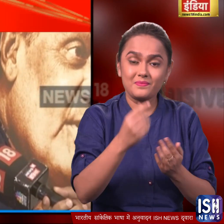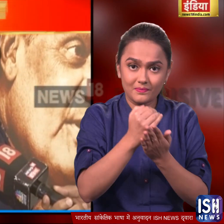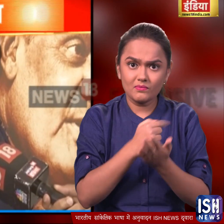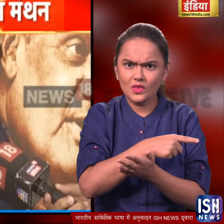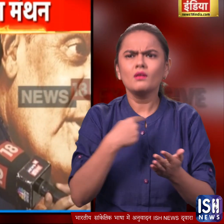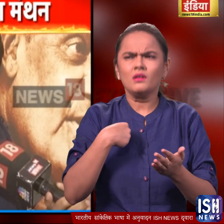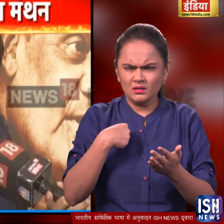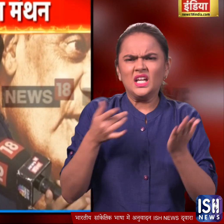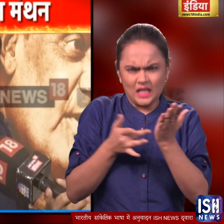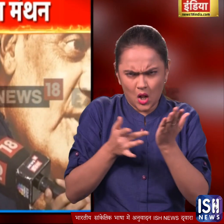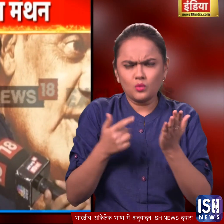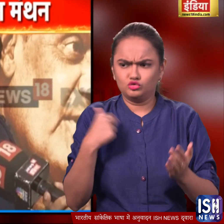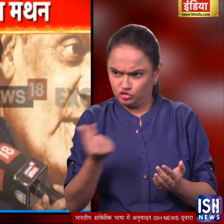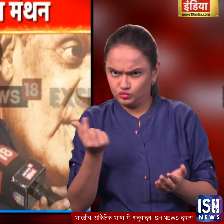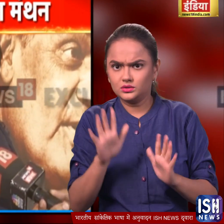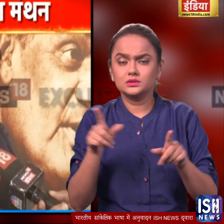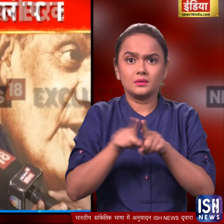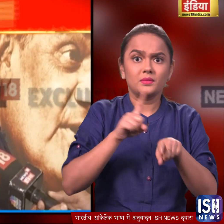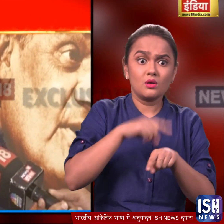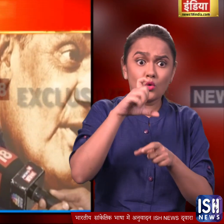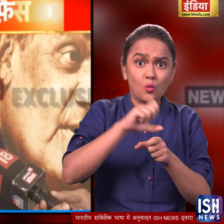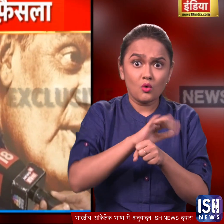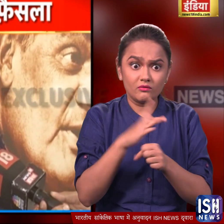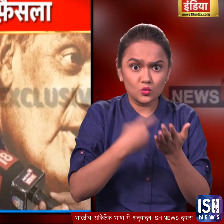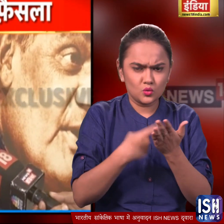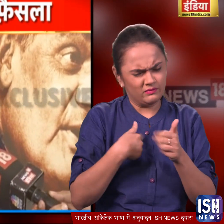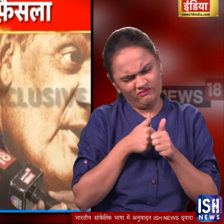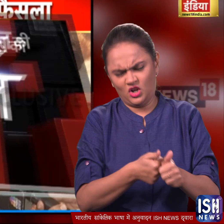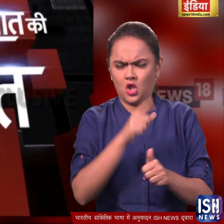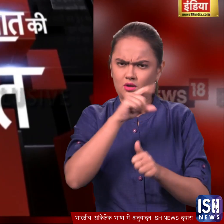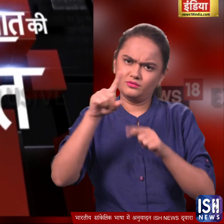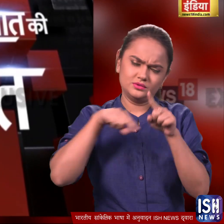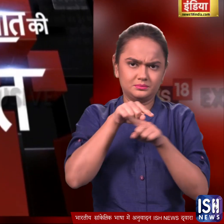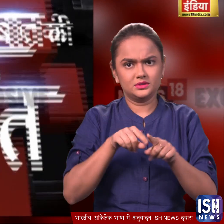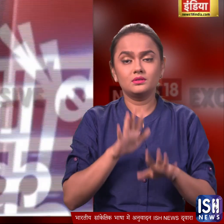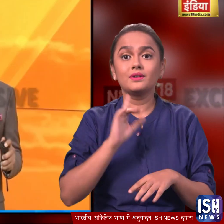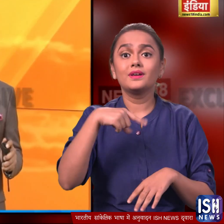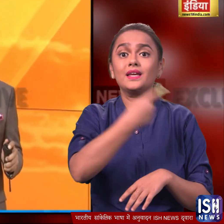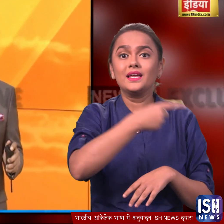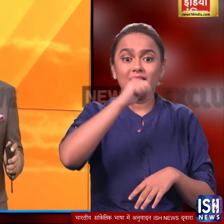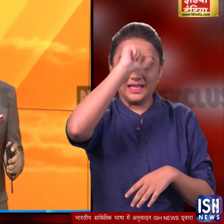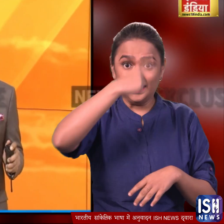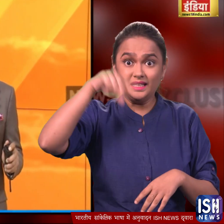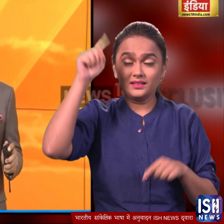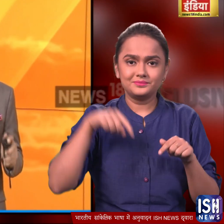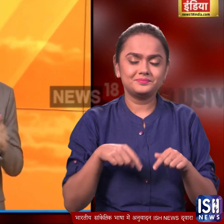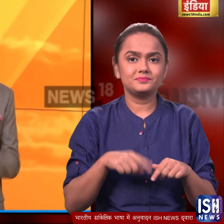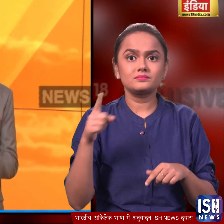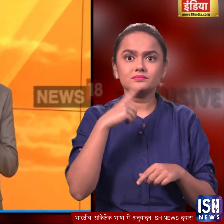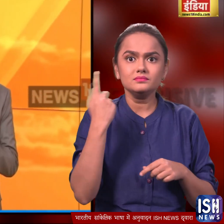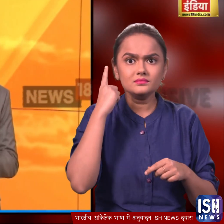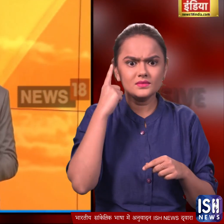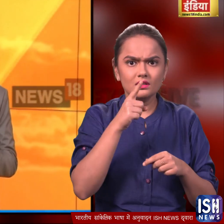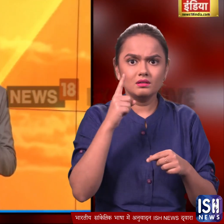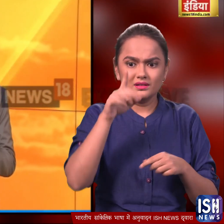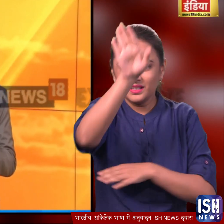हम टेक्नोलॉजी भी उपयोग करेंगे, साथ साथ कोविड रूल्स भी 100% पालन करें। देश की सबसे बड़ी अदालत ने करंट